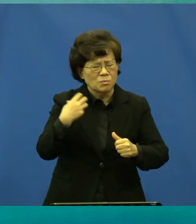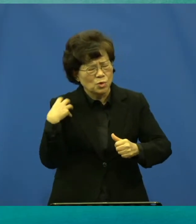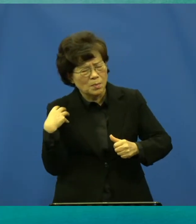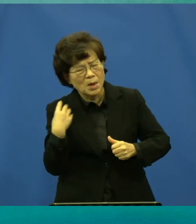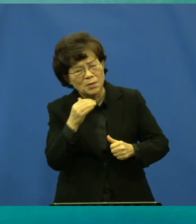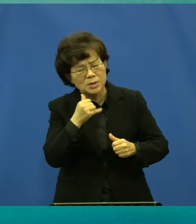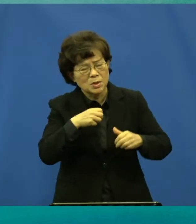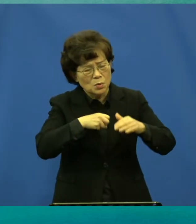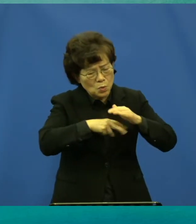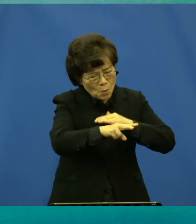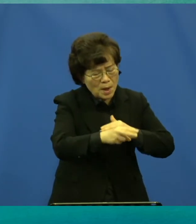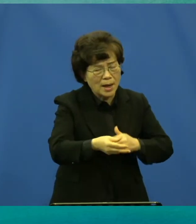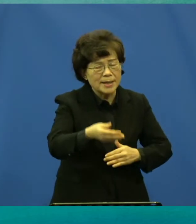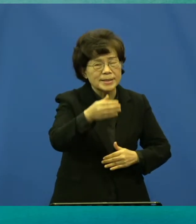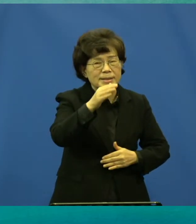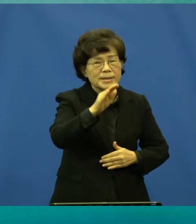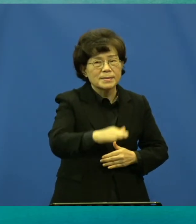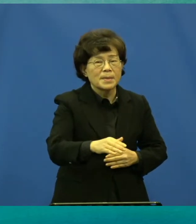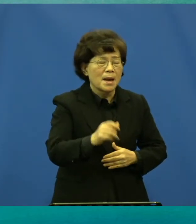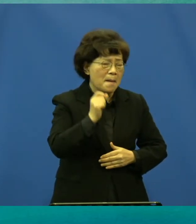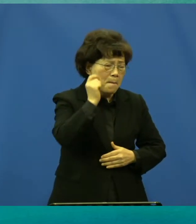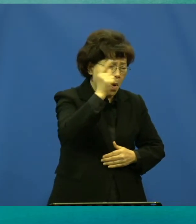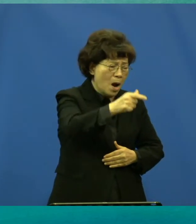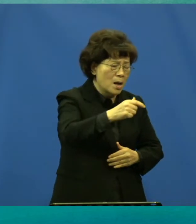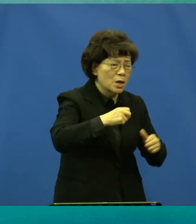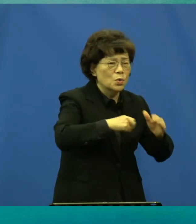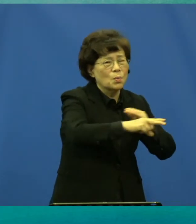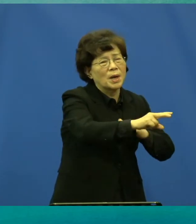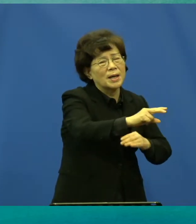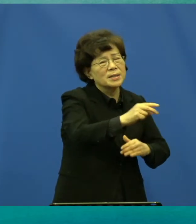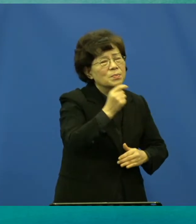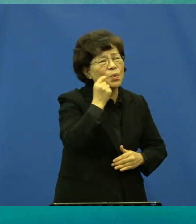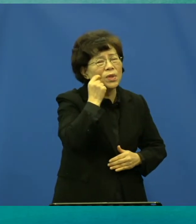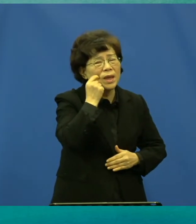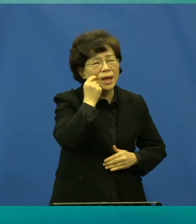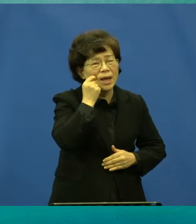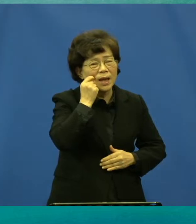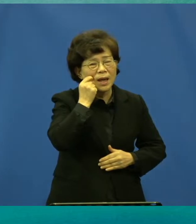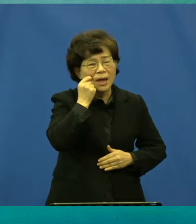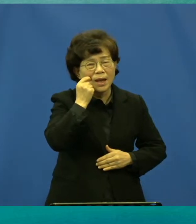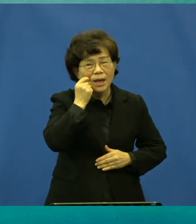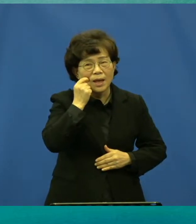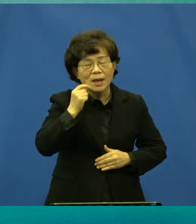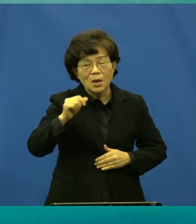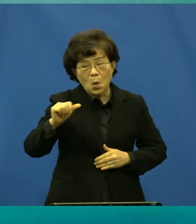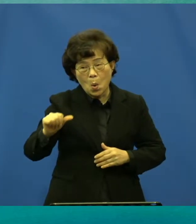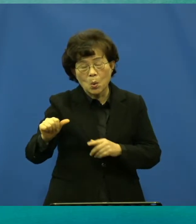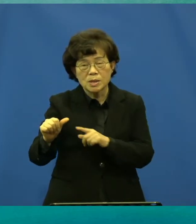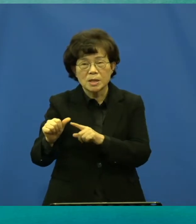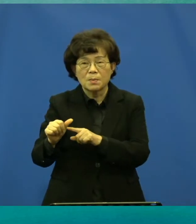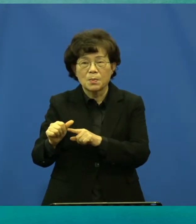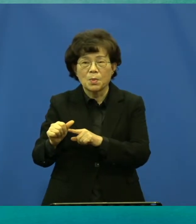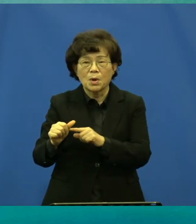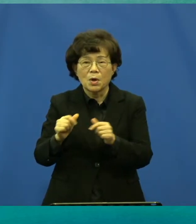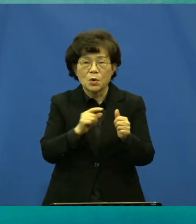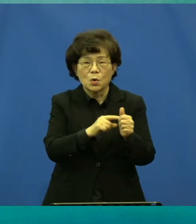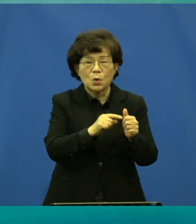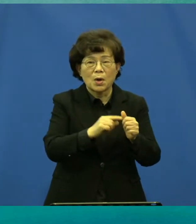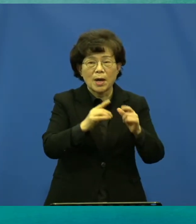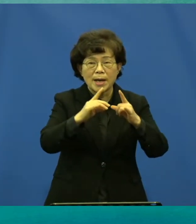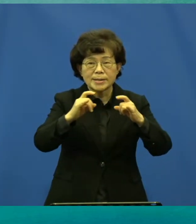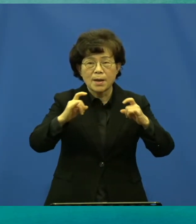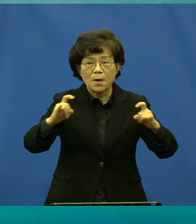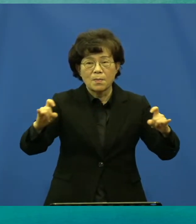도망을 가지만 멀리 가지 못합니다. 자, 오늘 오전은 이렇게 시작하죠. 요나가